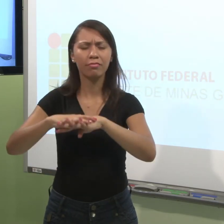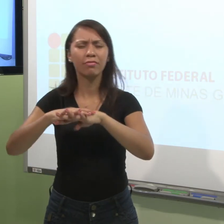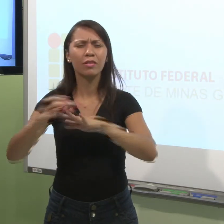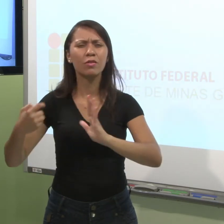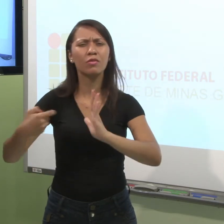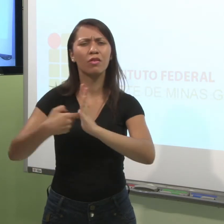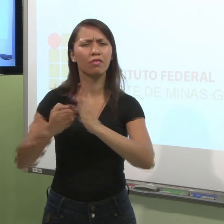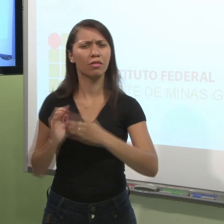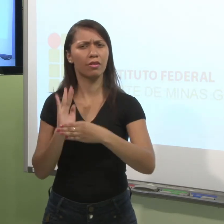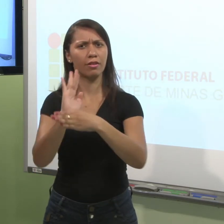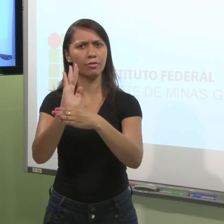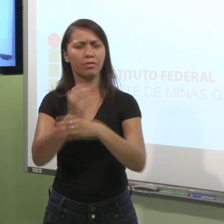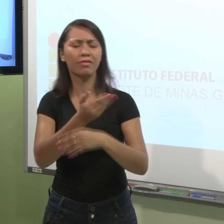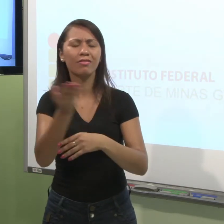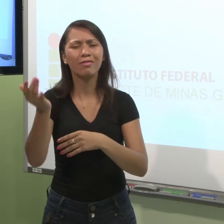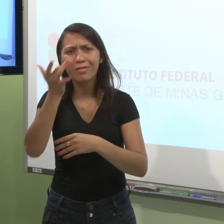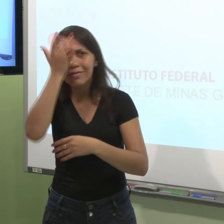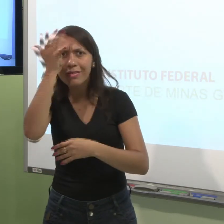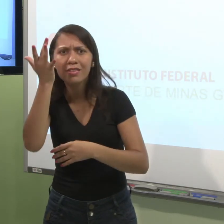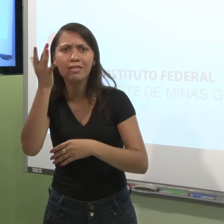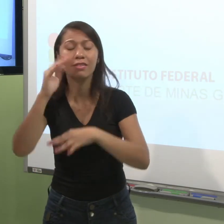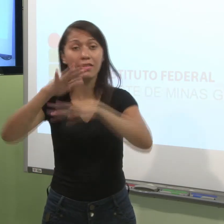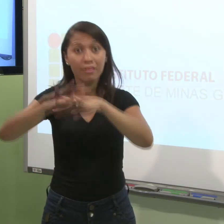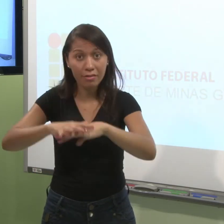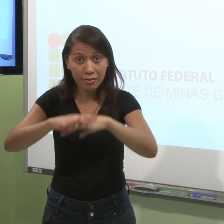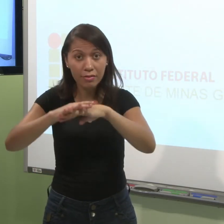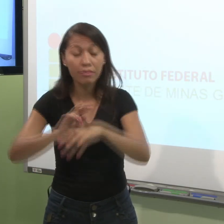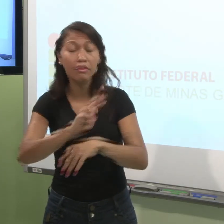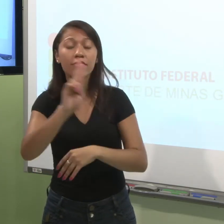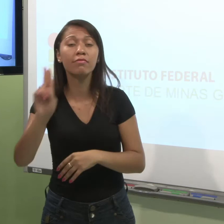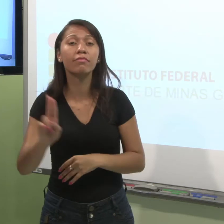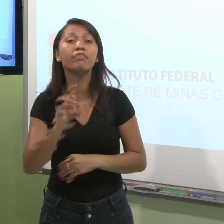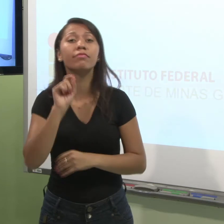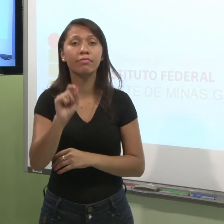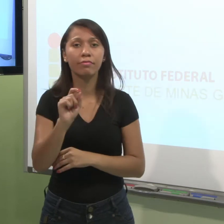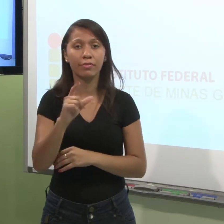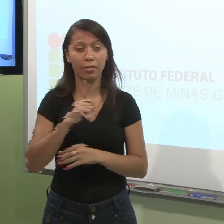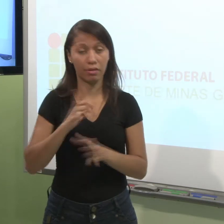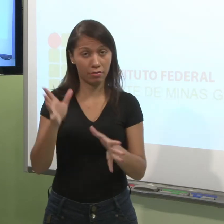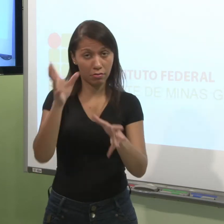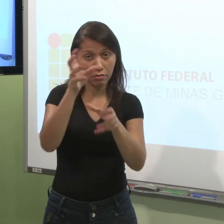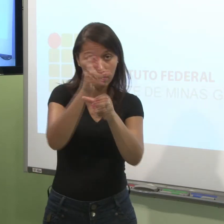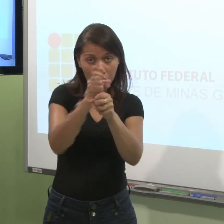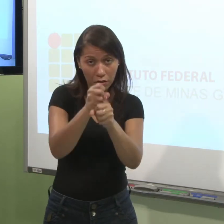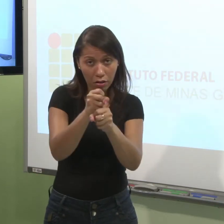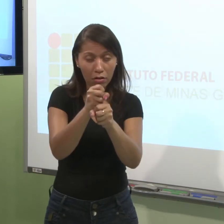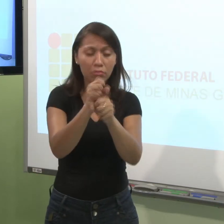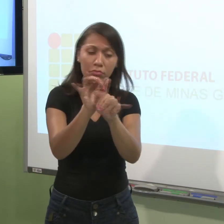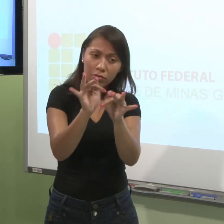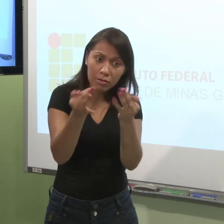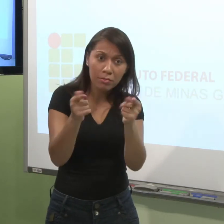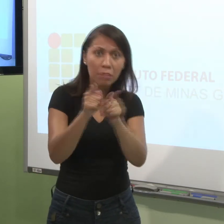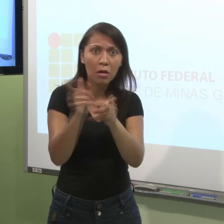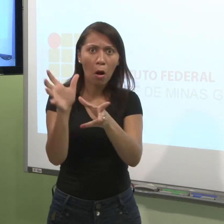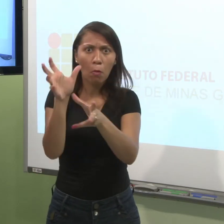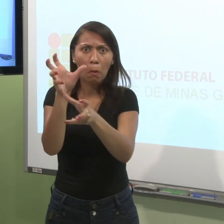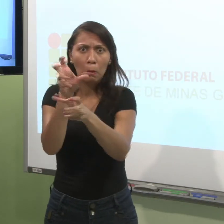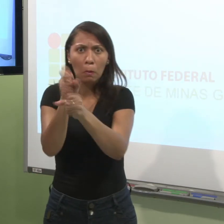muita gente. O Excel é um programa que utilizamos para fazer cálculos simples e até mesmo resoluções mais complexas.